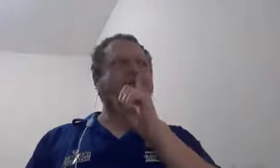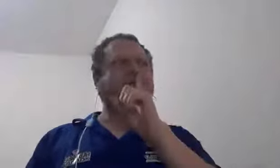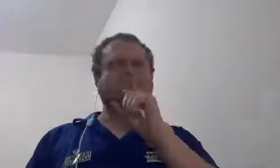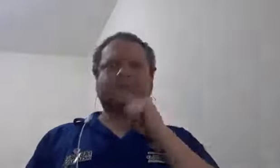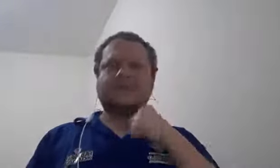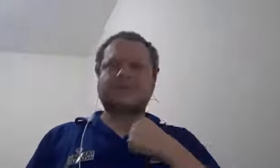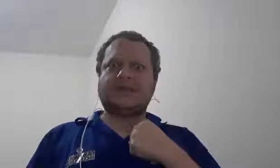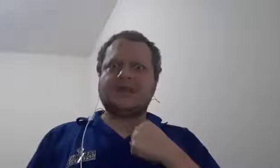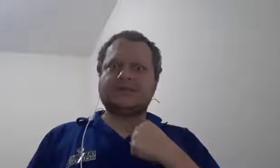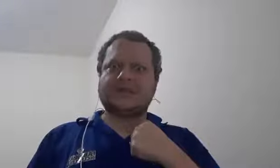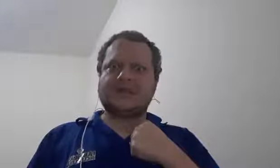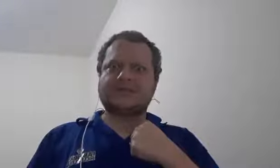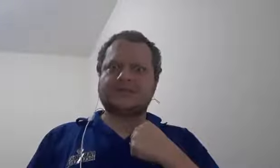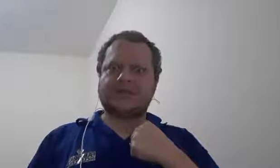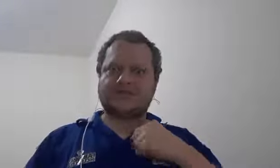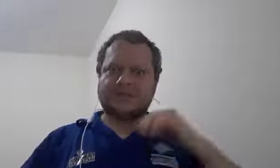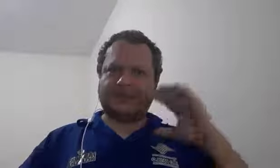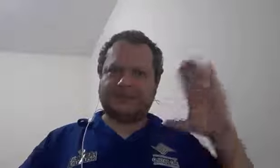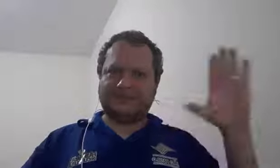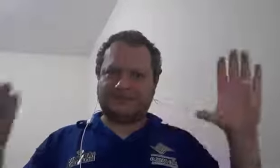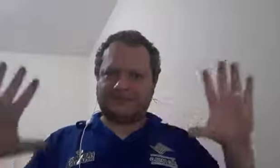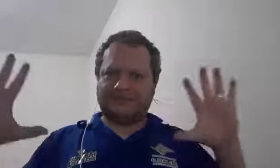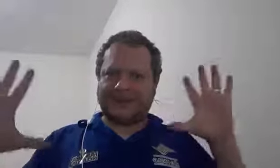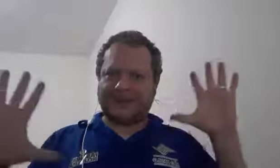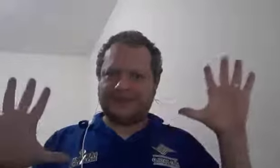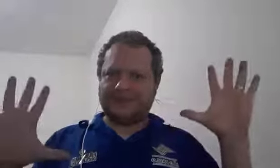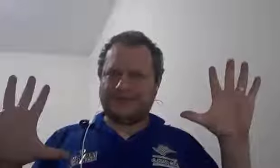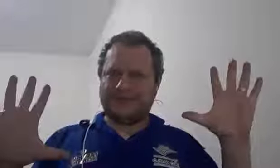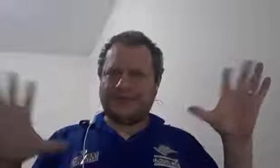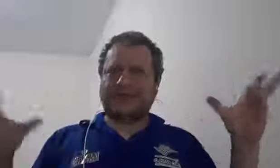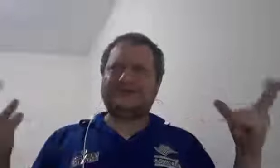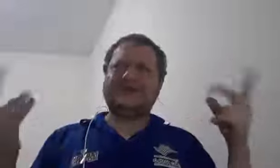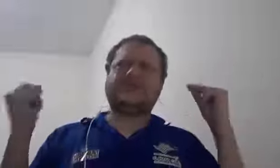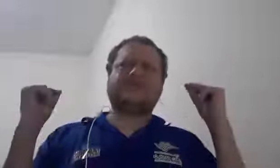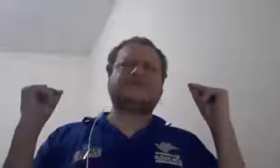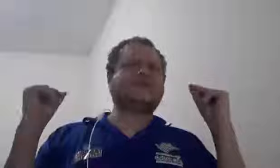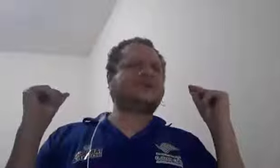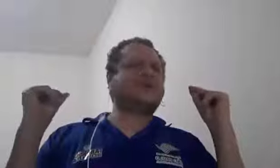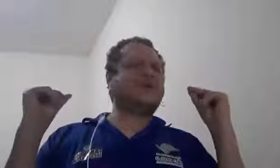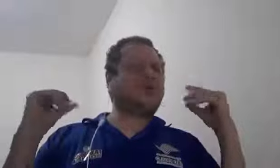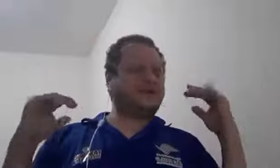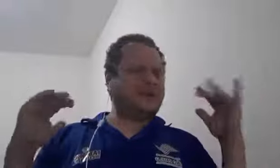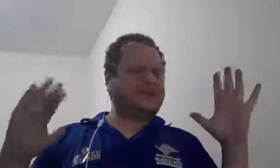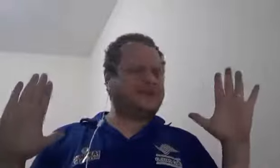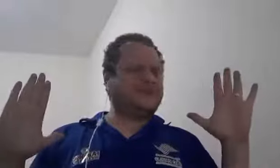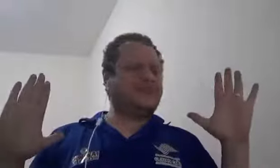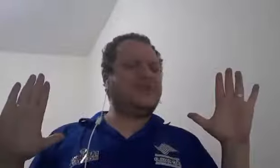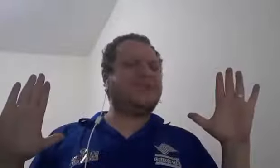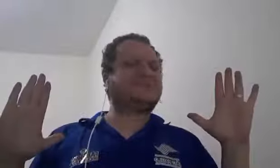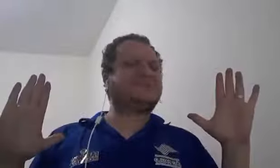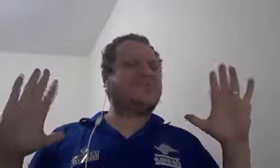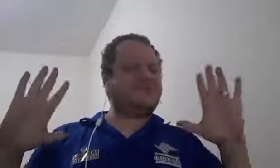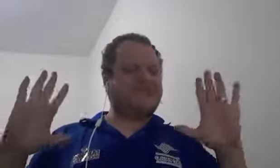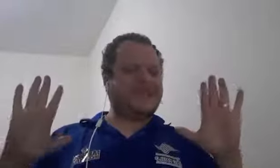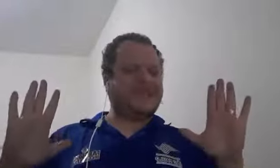Nossa, eu esqueci agora a sequência, gente. Se tiver errado no vídeo aí, tô fazendo de memória, mas vamos lá. Vai dar